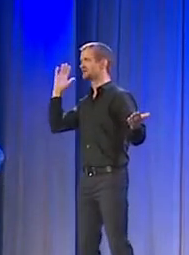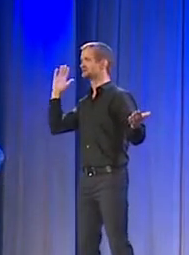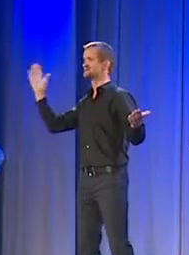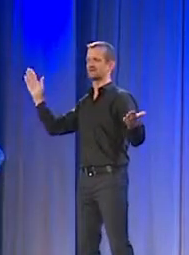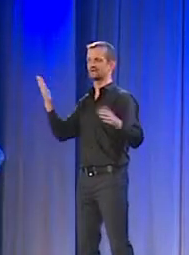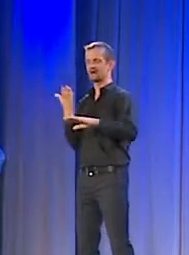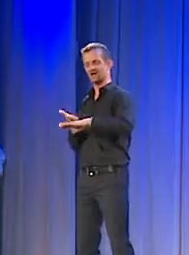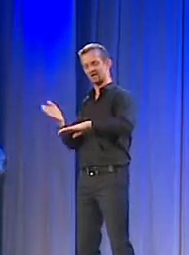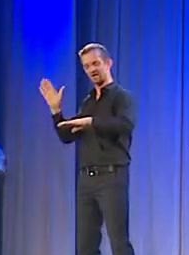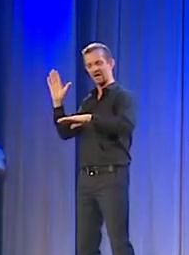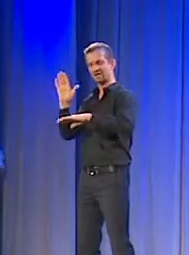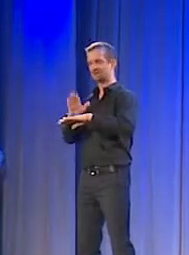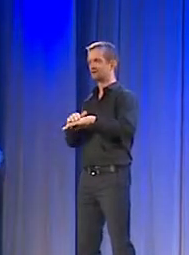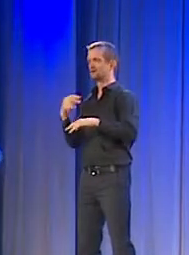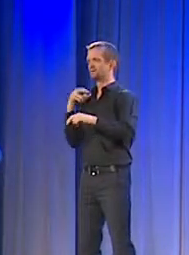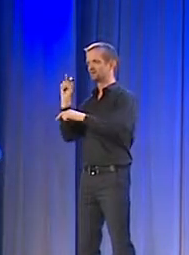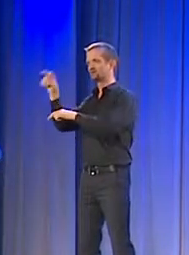успевать попадать в такт. Помогает им в этом вибрация.